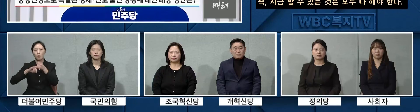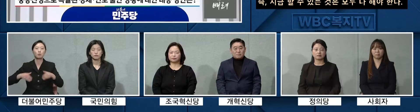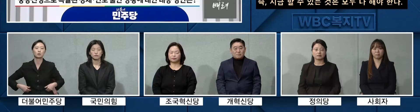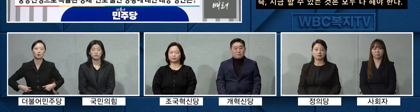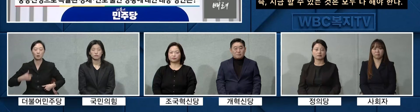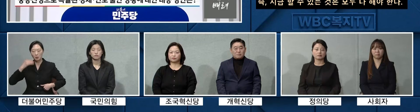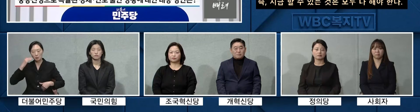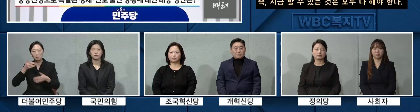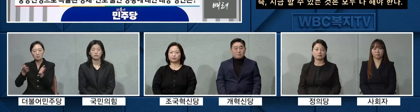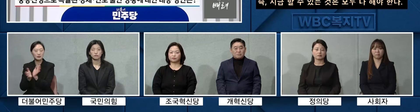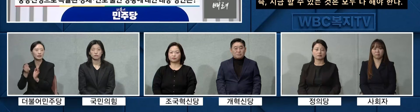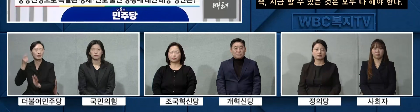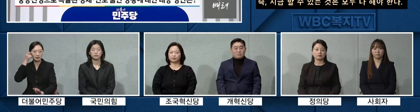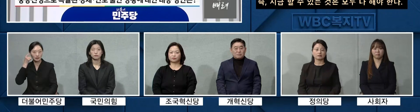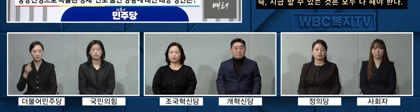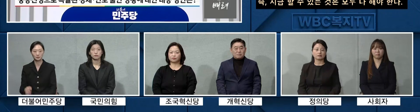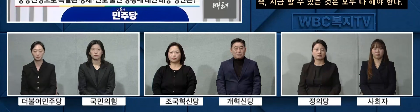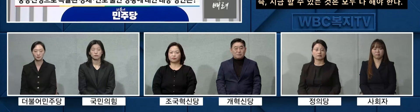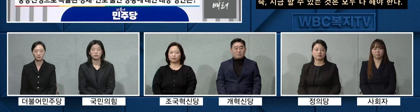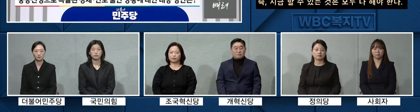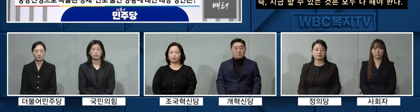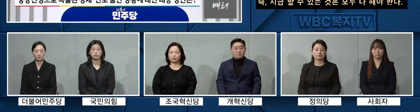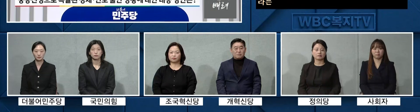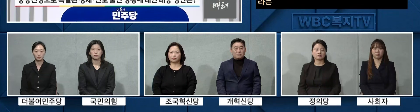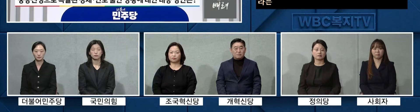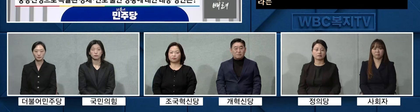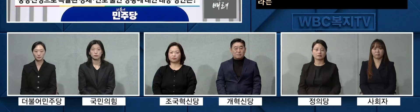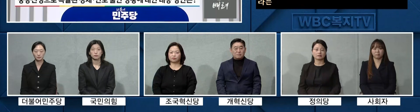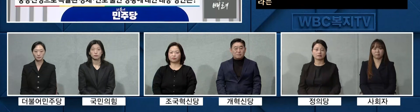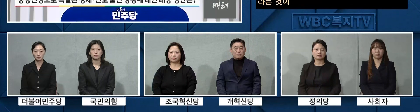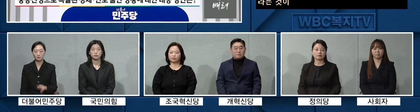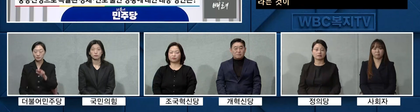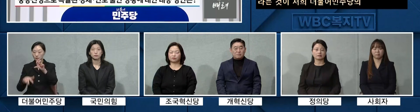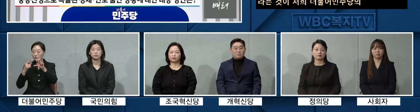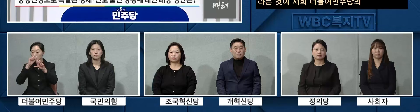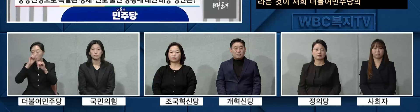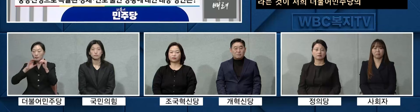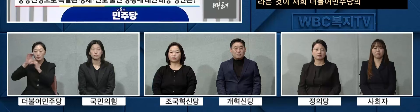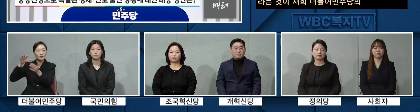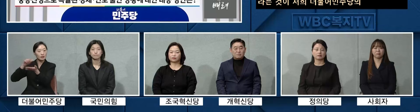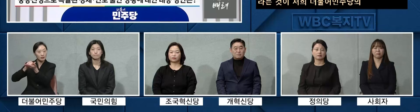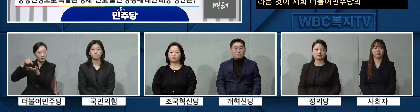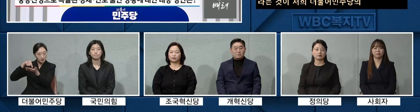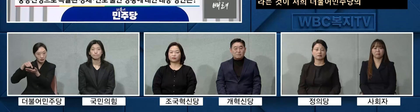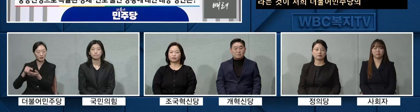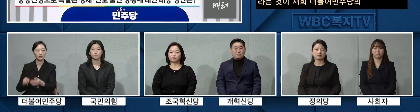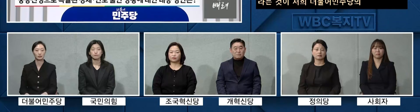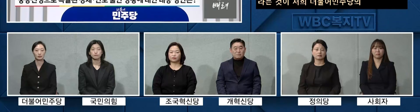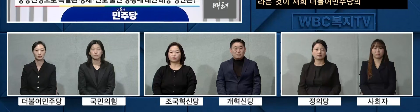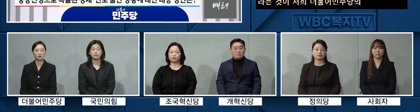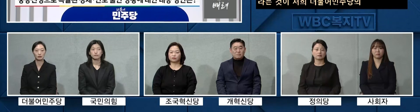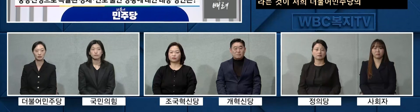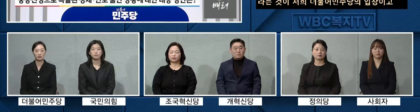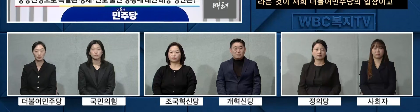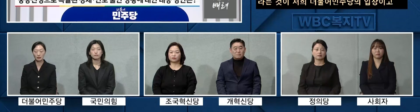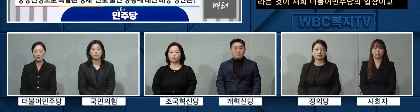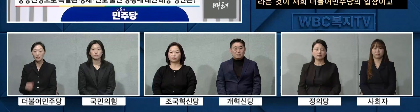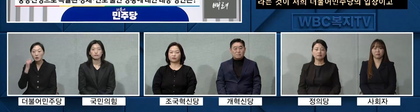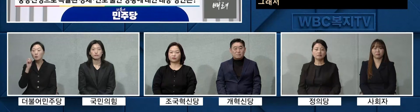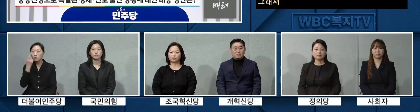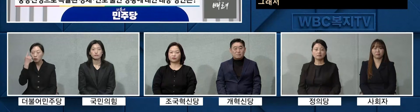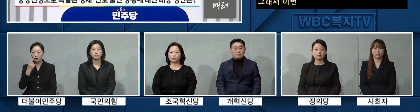더불어민주당의 입장이고, 그래서 이번 25조 규모의 추경은 초과 세수를